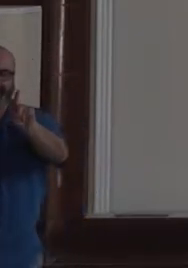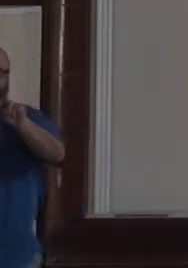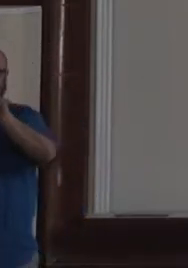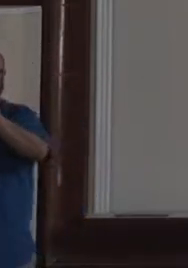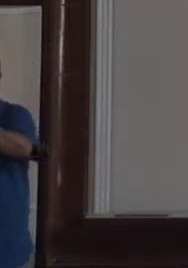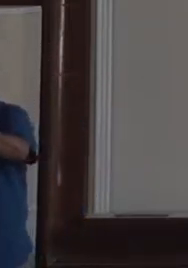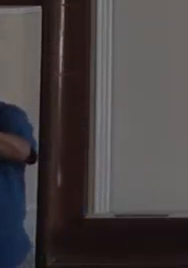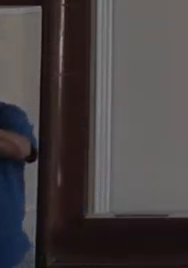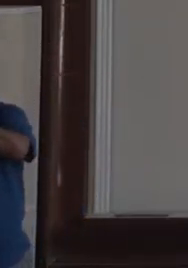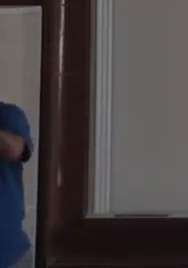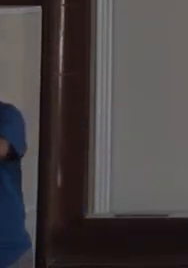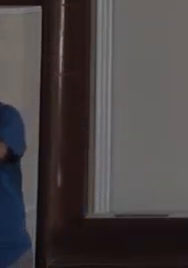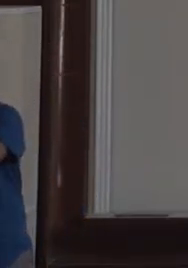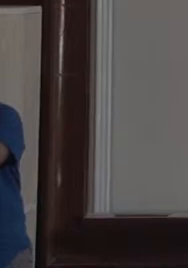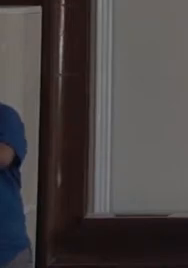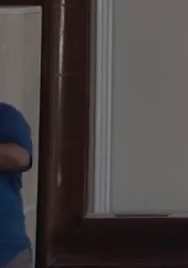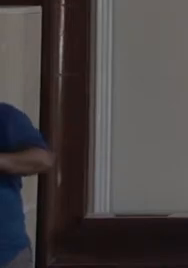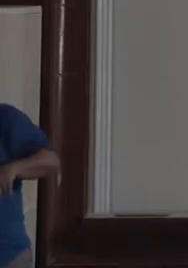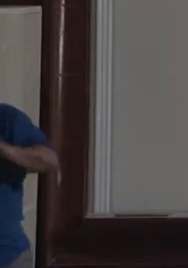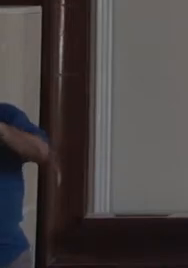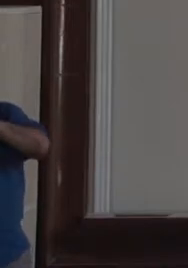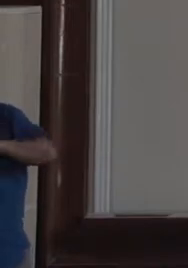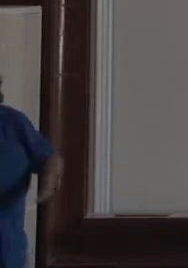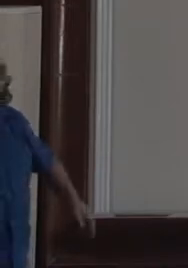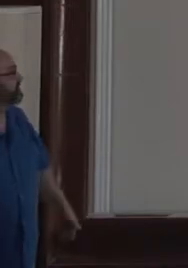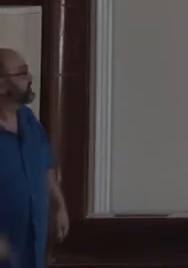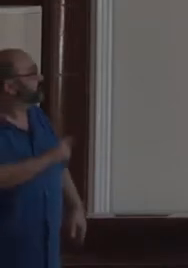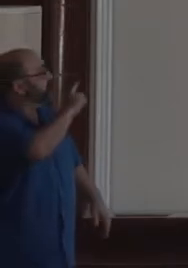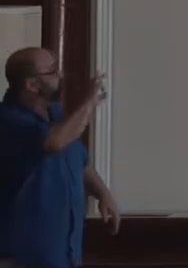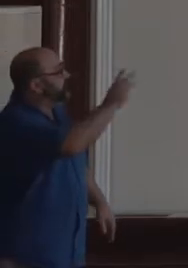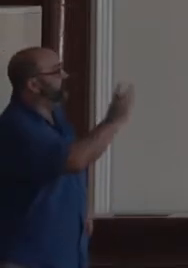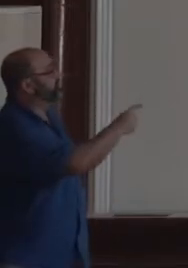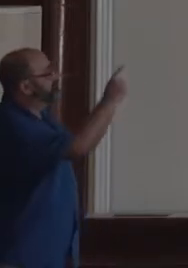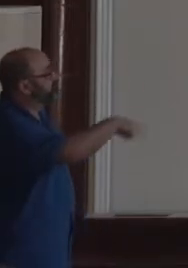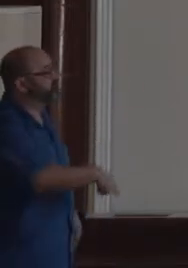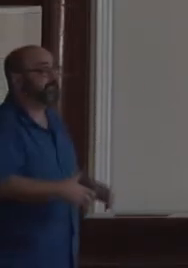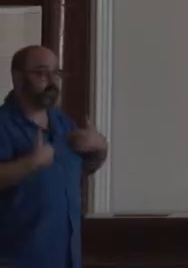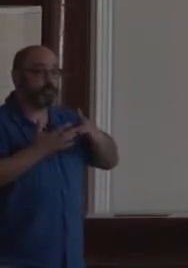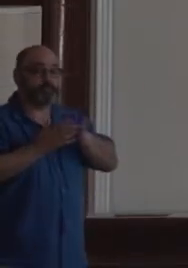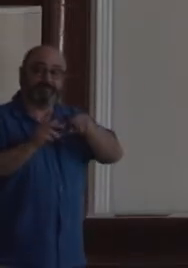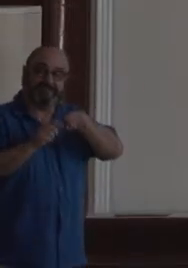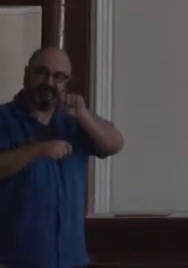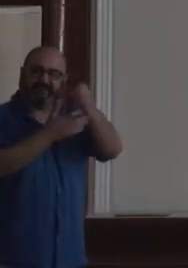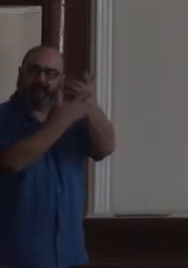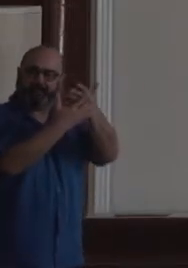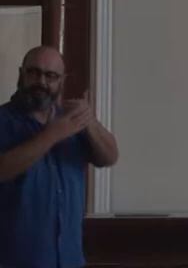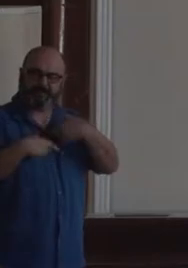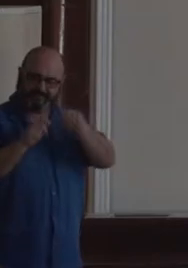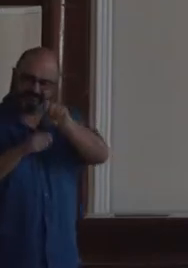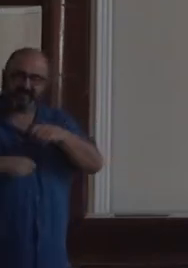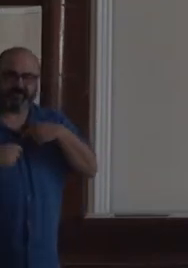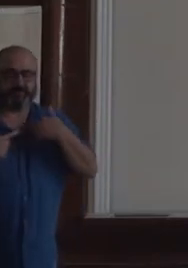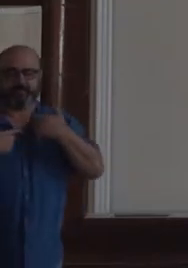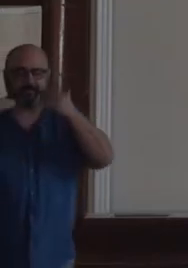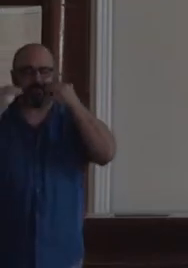J'ai une petite implémentation rigolote, là. Et des petits tests. Quand j'écris mes tests de mon algo, j'ai envie